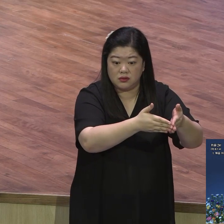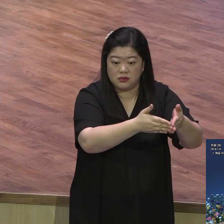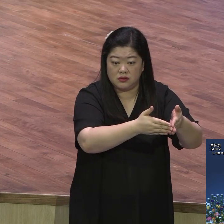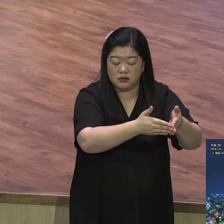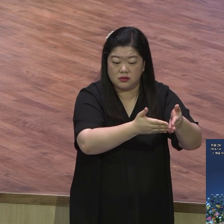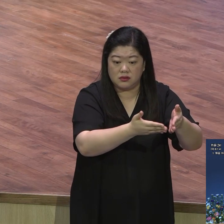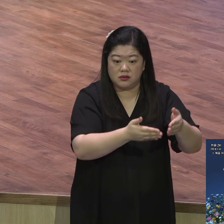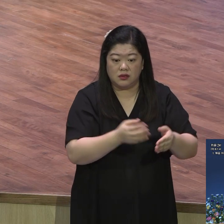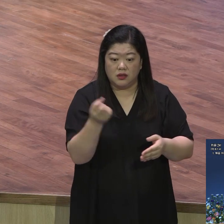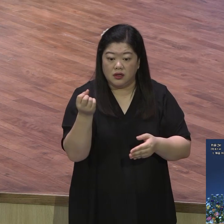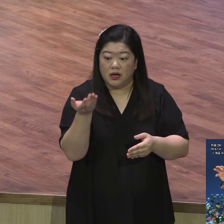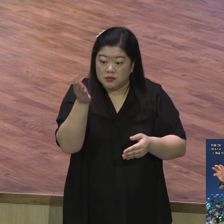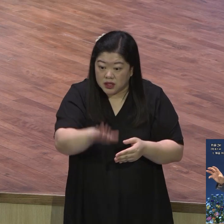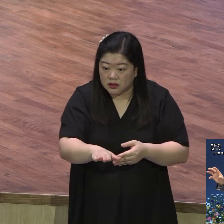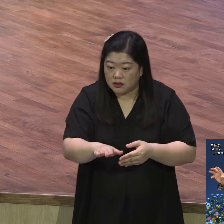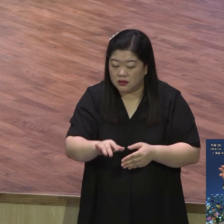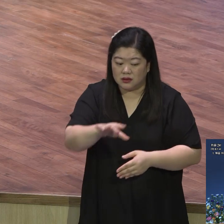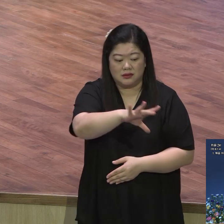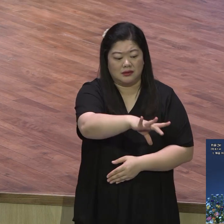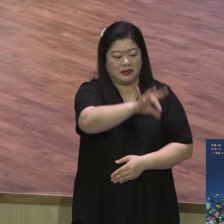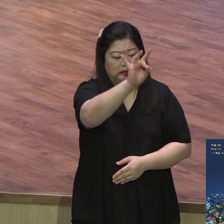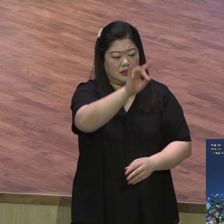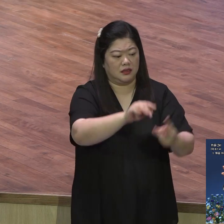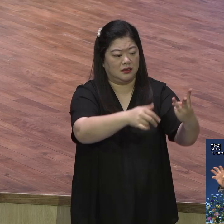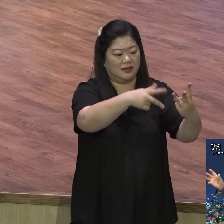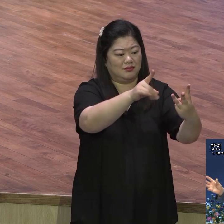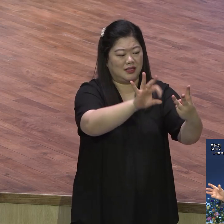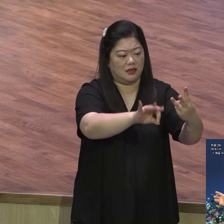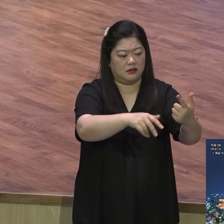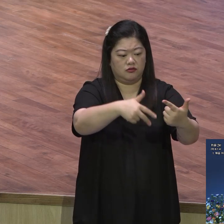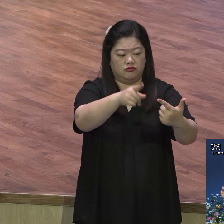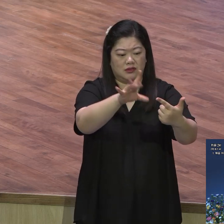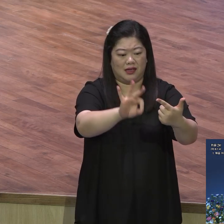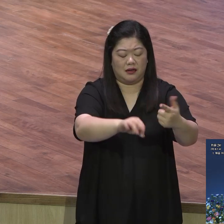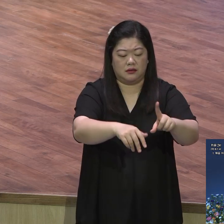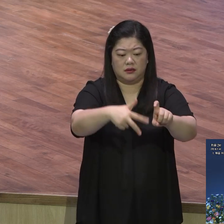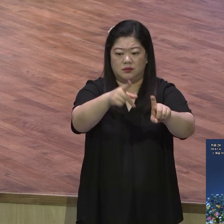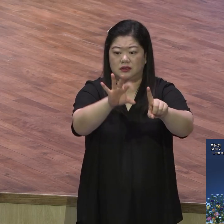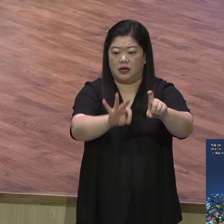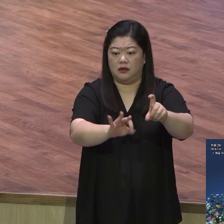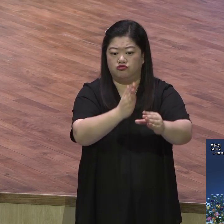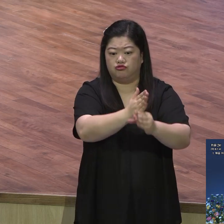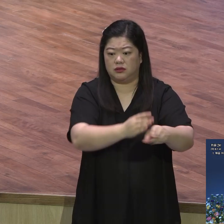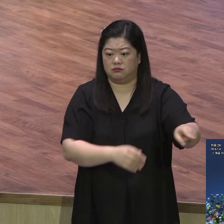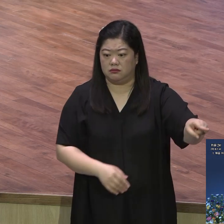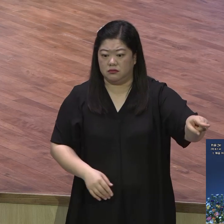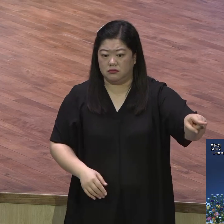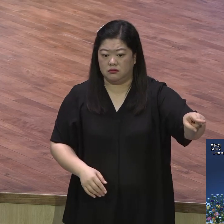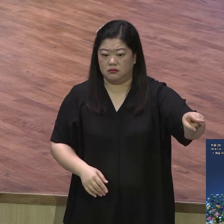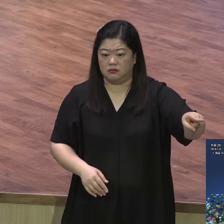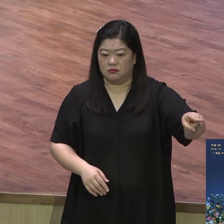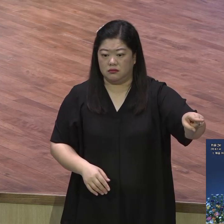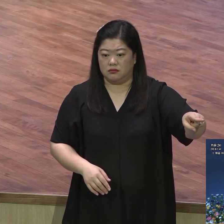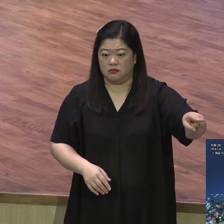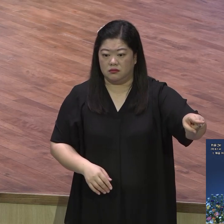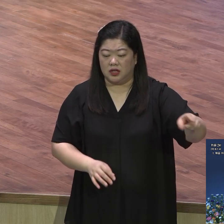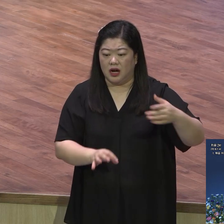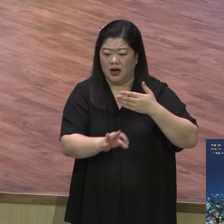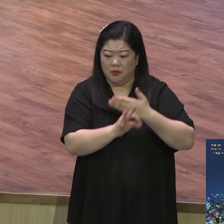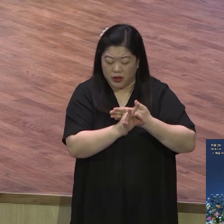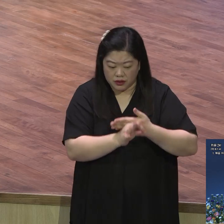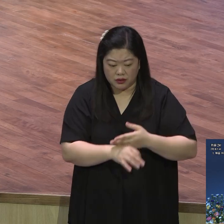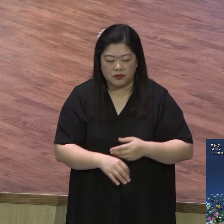세상에서 장식이 3장, 6장, 10장에 걸려서 살아난 저 많은 보신 이웃들 우리는 나병 환자의